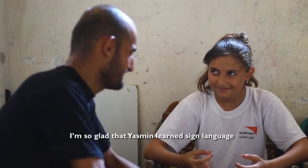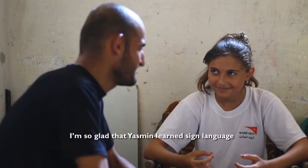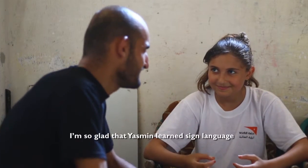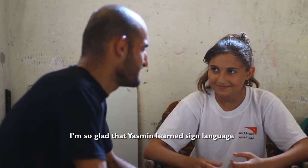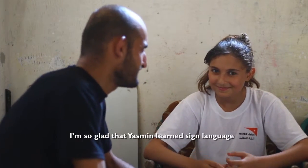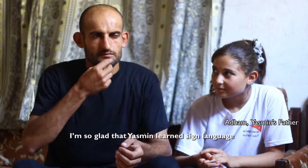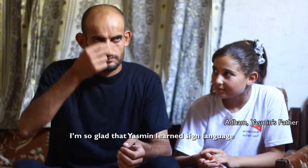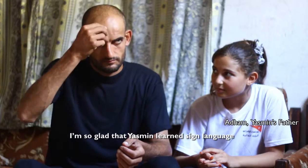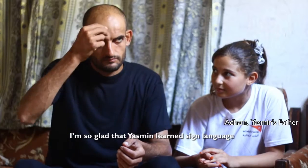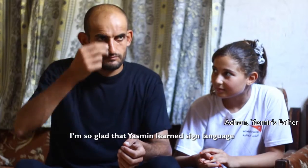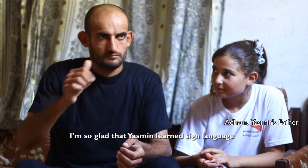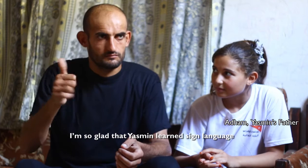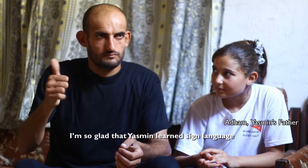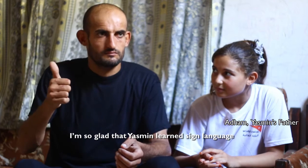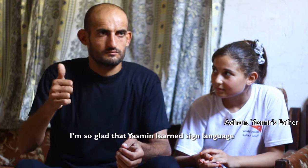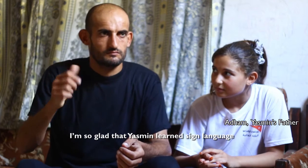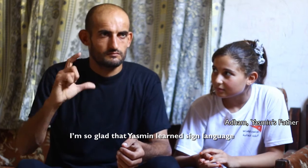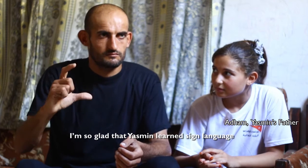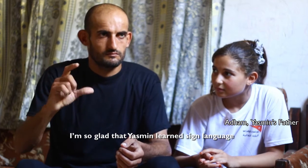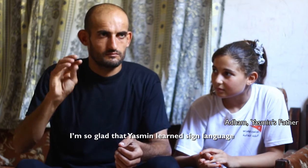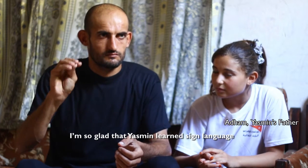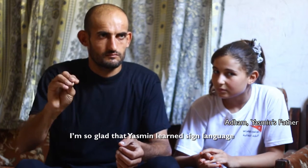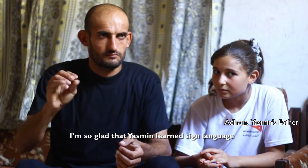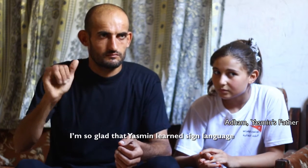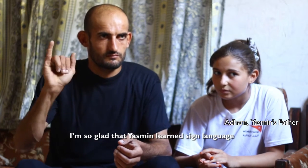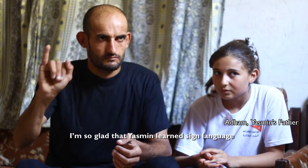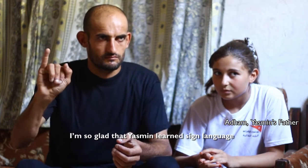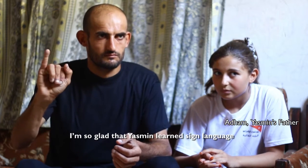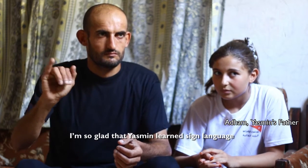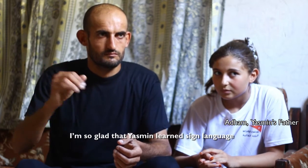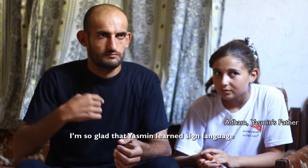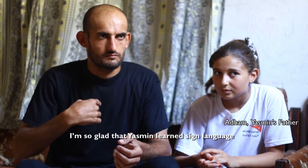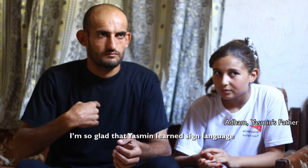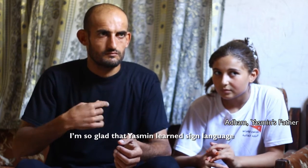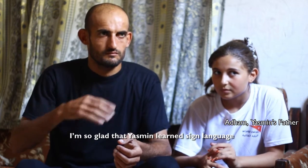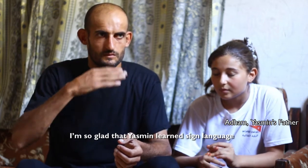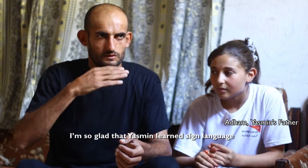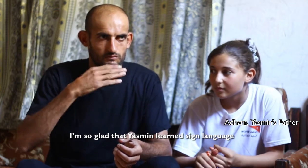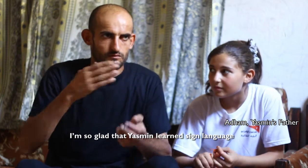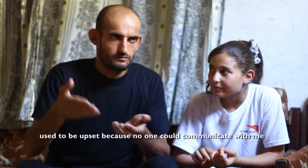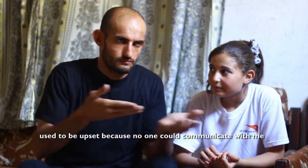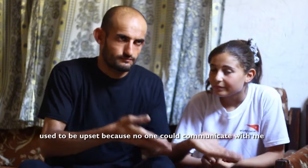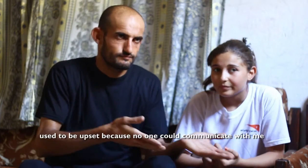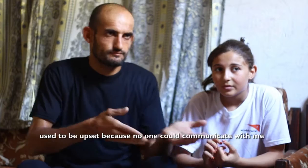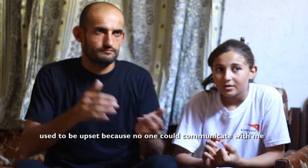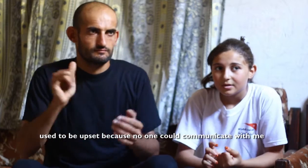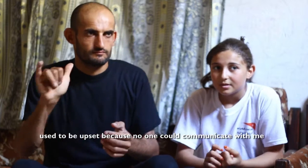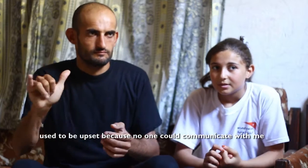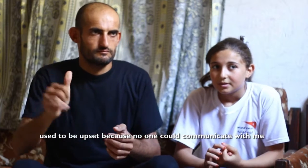أنا كتير مبسوط من ياسمين إنها هي بتروح على المركز وبتتعلم لغة إشارة من ضمن الأنشطة